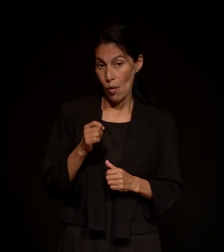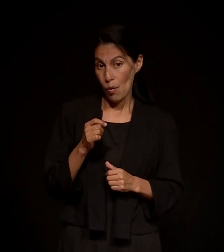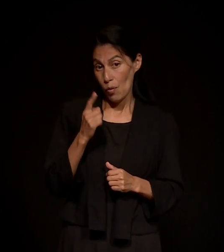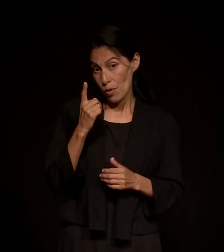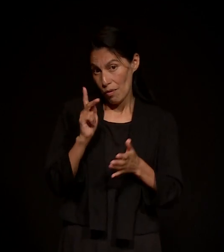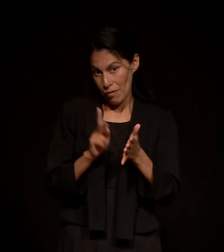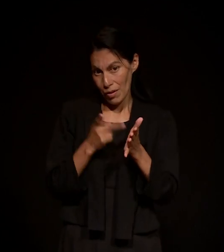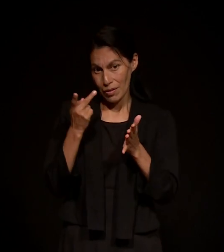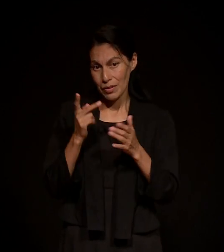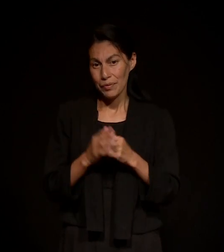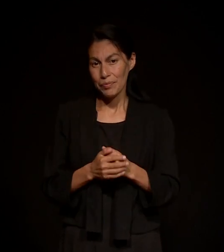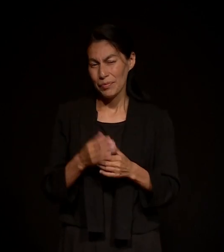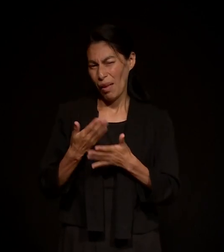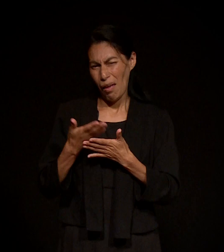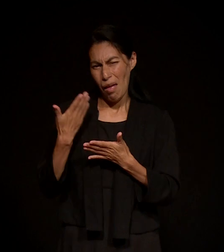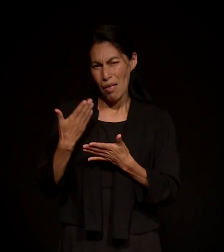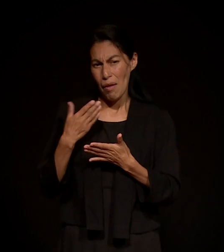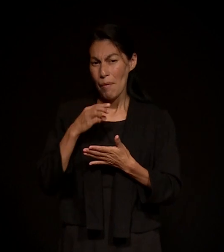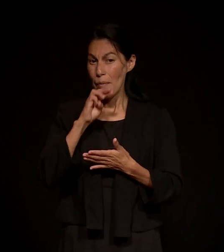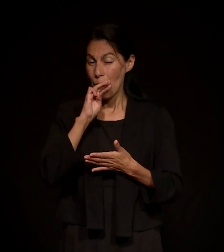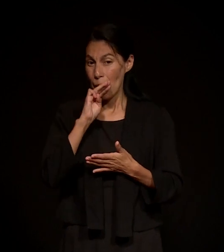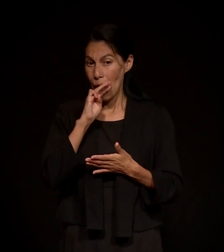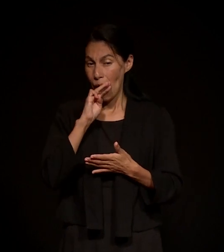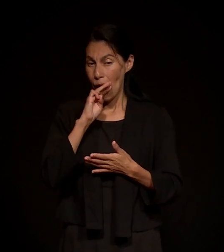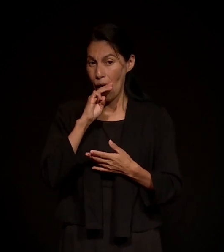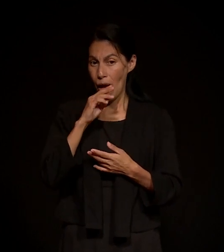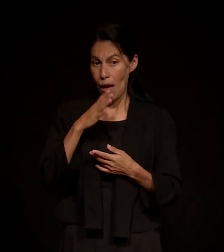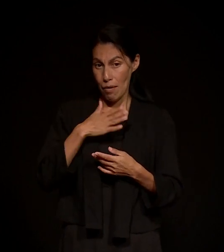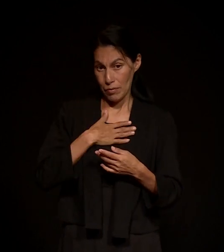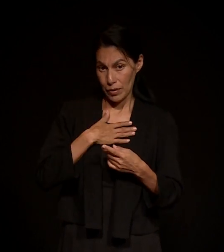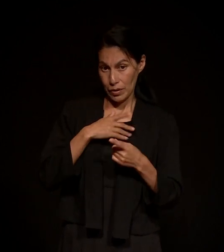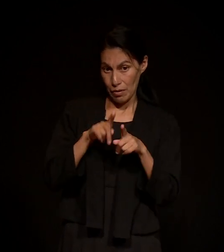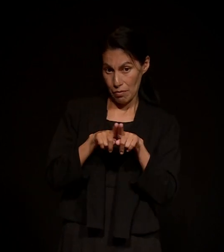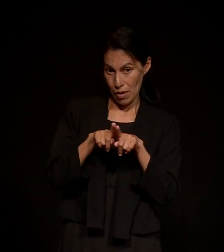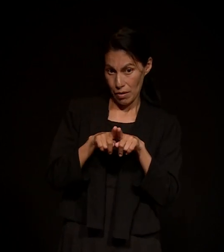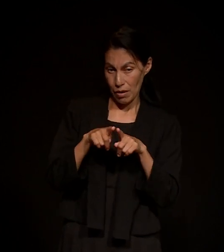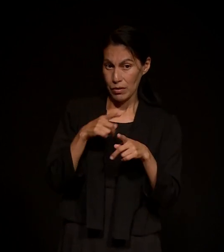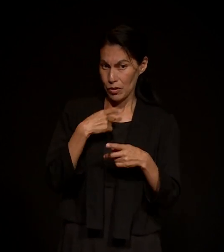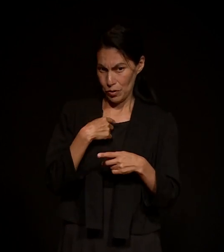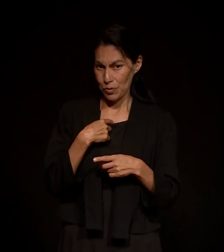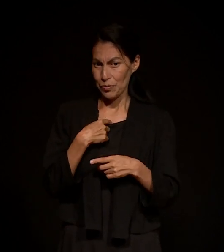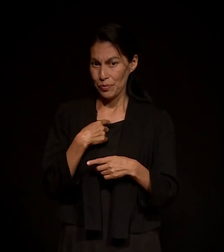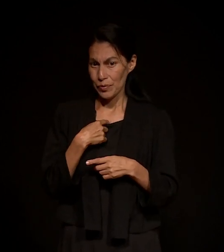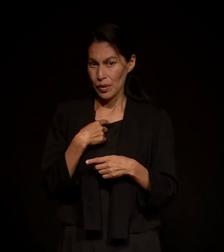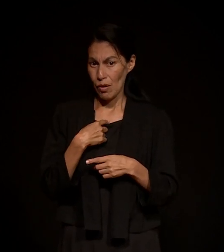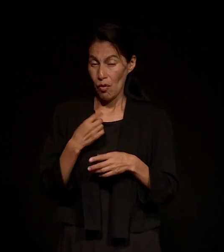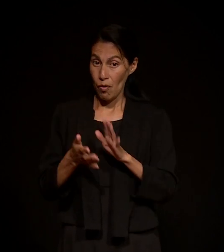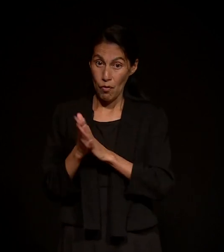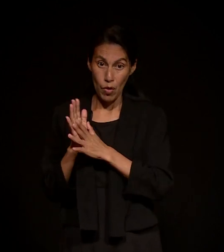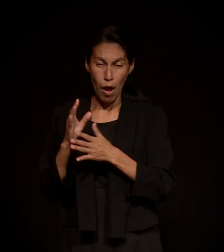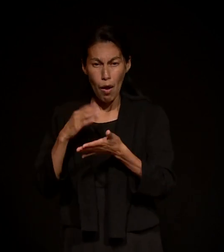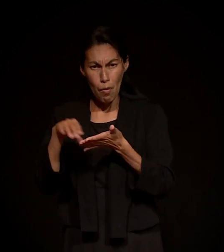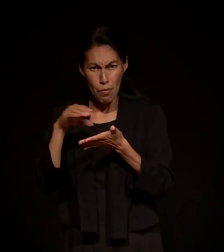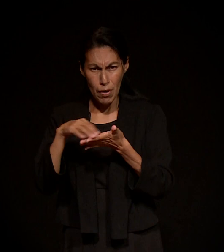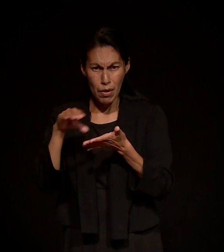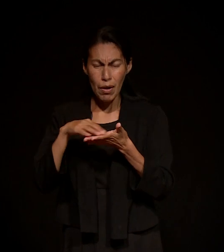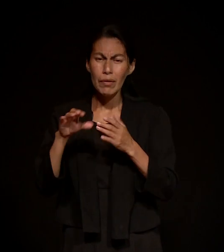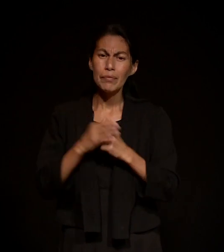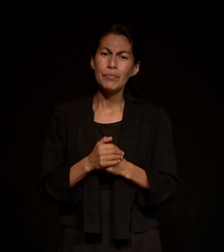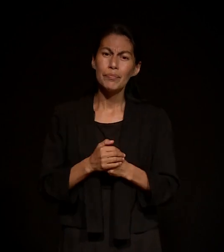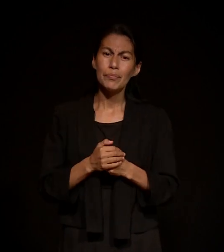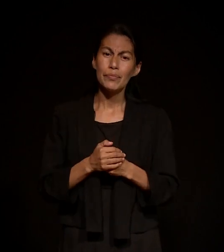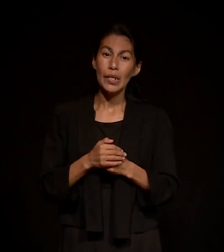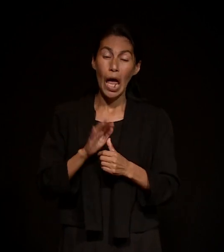vez mi mamá y yo le dijimos que íbamos a hacer la despensa. Y